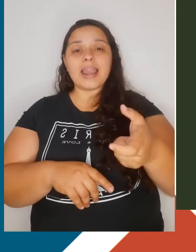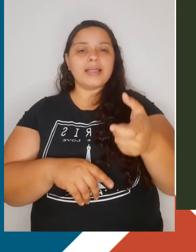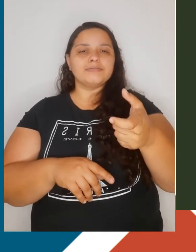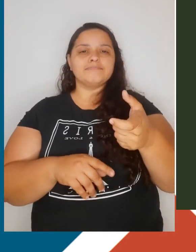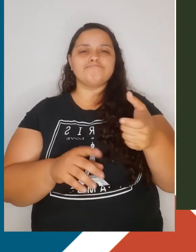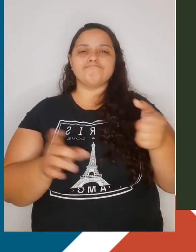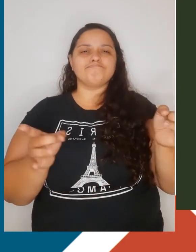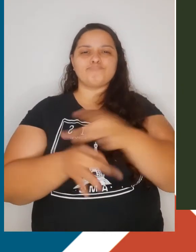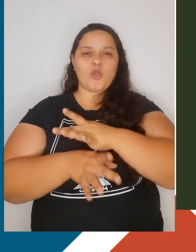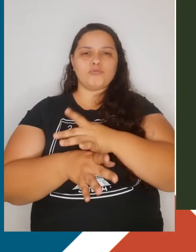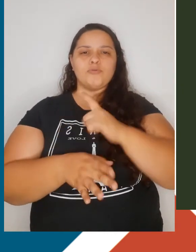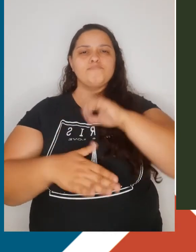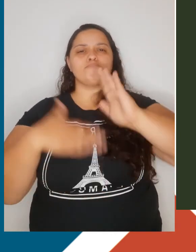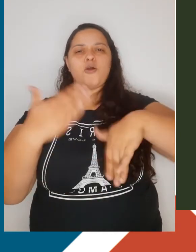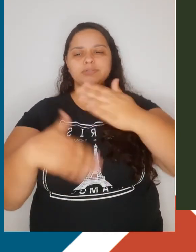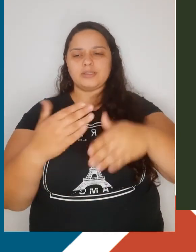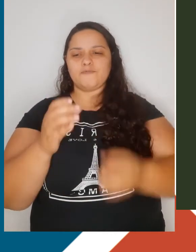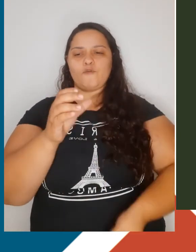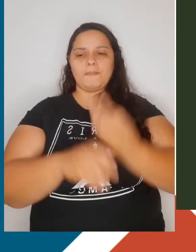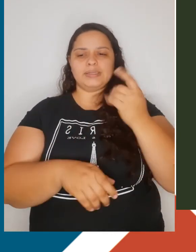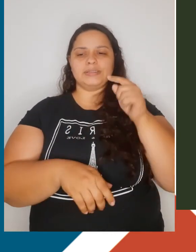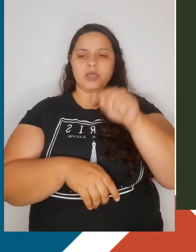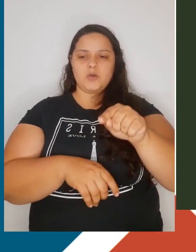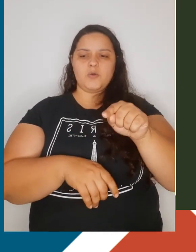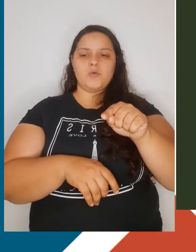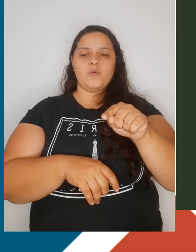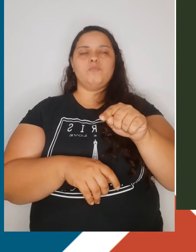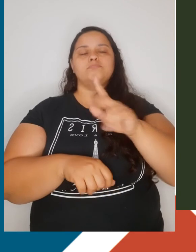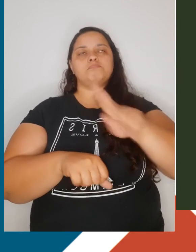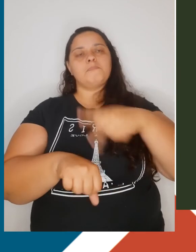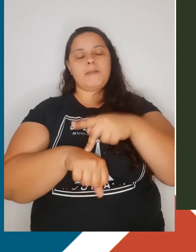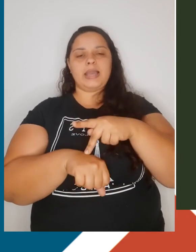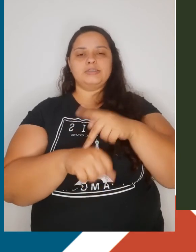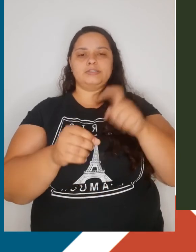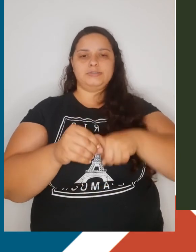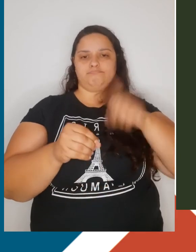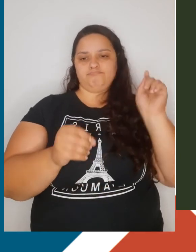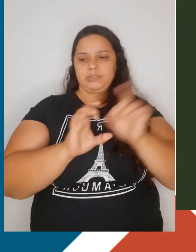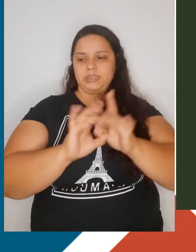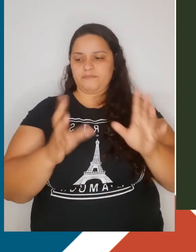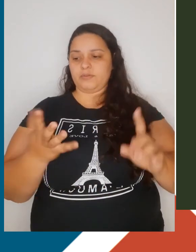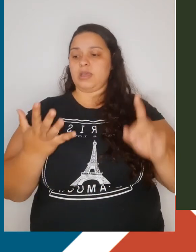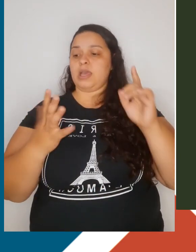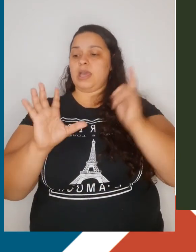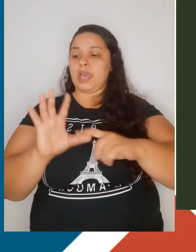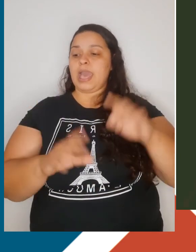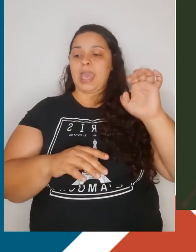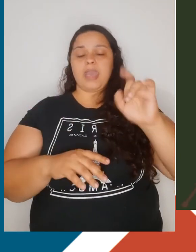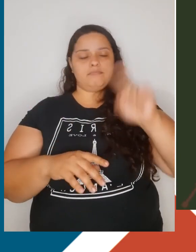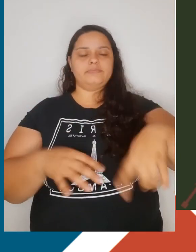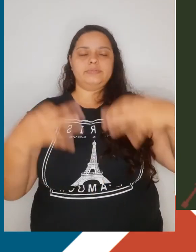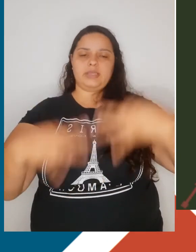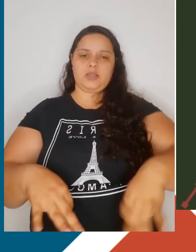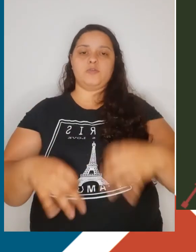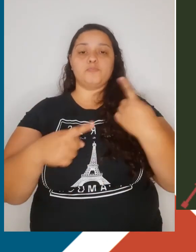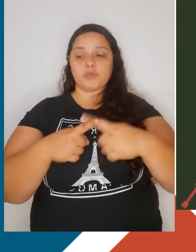os seus interesses constituindo os processos de formação dessas nações, desses estados independentes. A